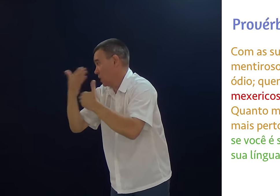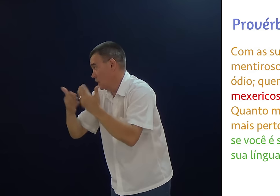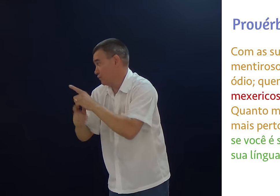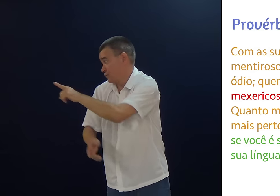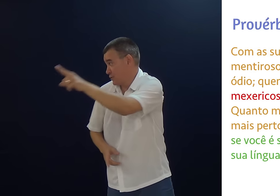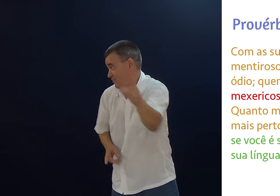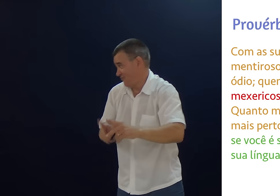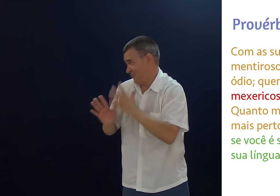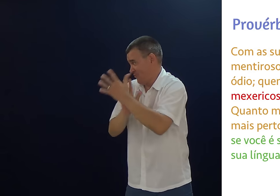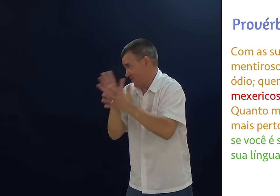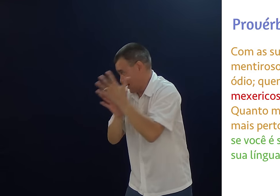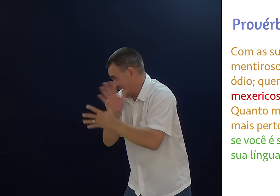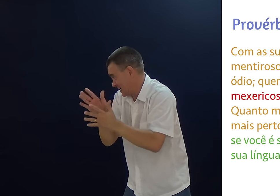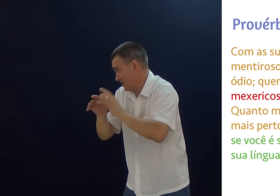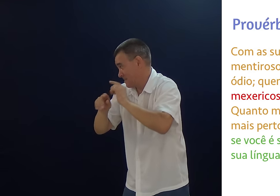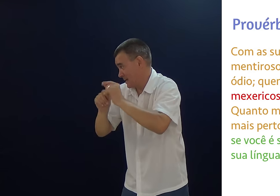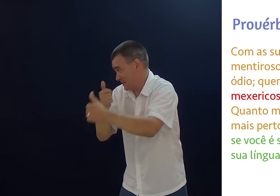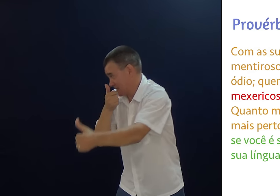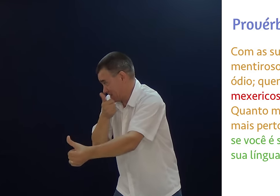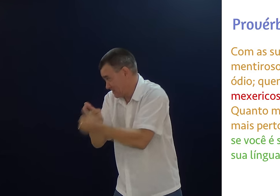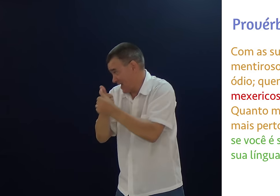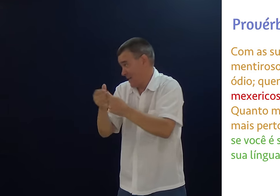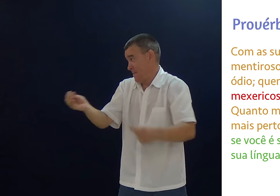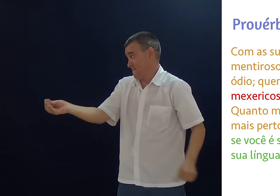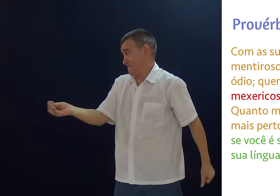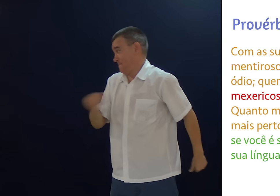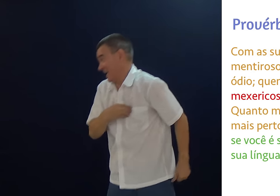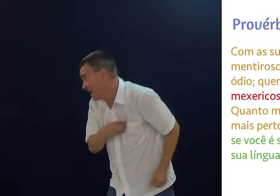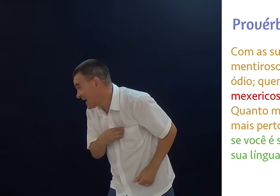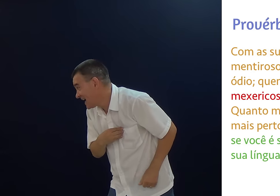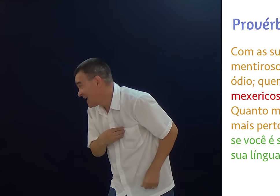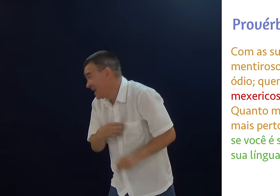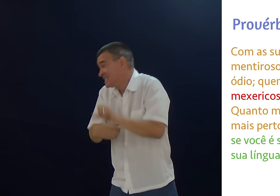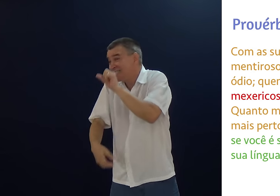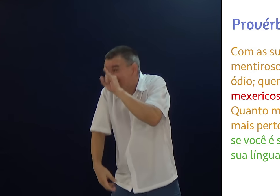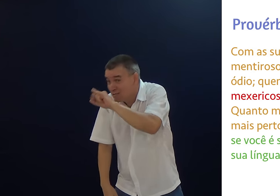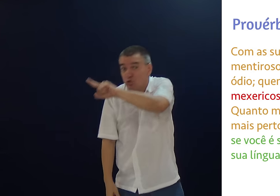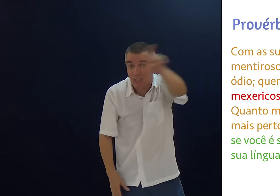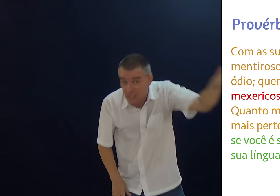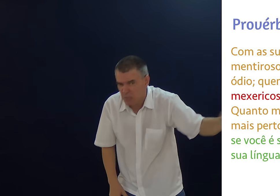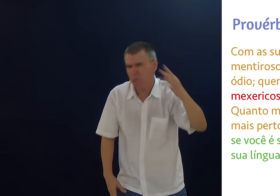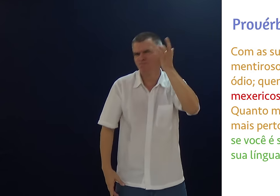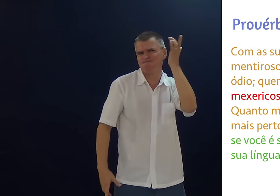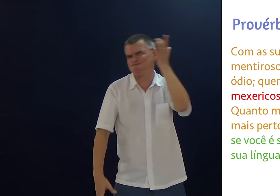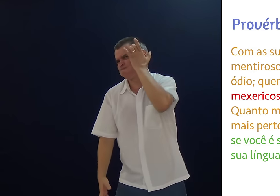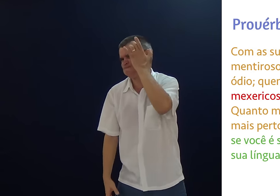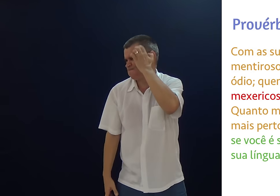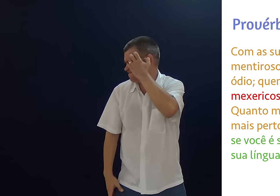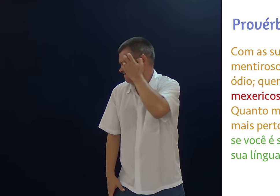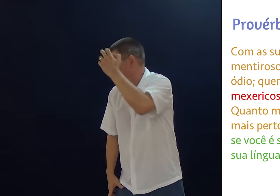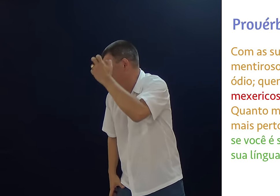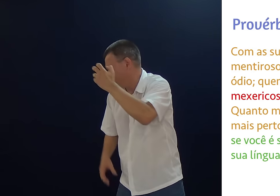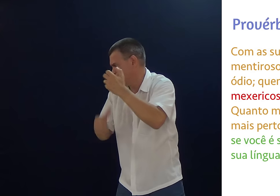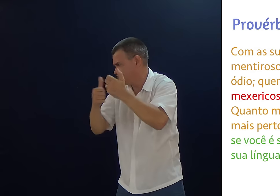sabedoria inteligente inteligência quanto mais você fala mais pesto está de pecar se você é